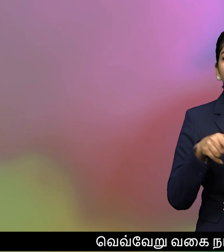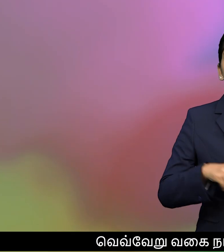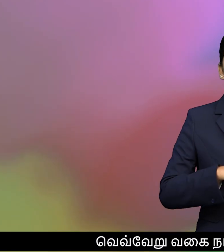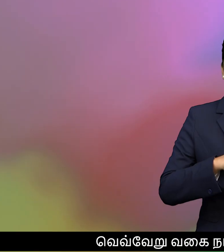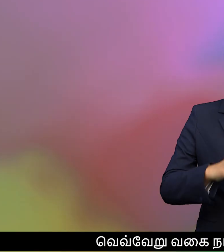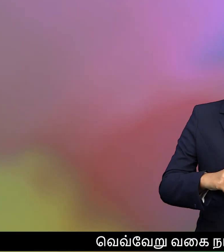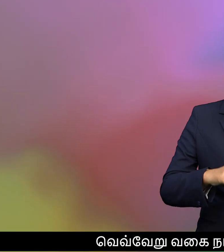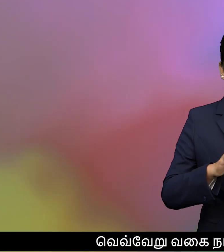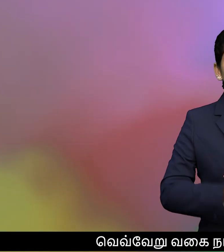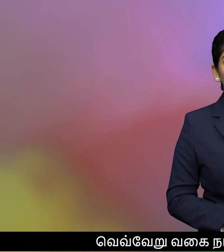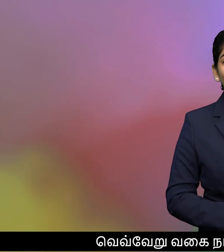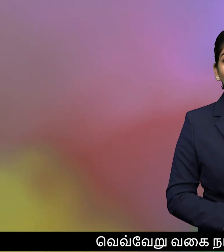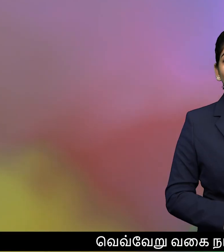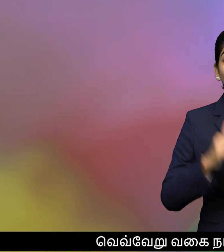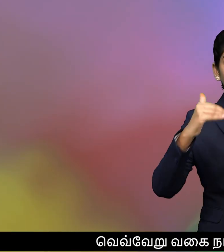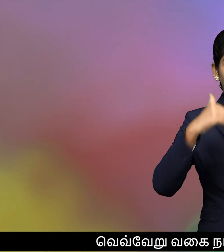வெவ்வேறு வகை நபர்களின் வளர்ச்சி இலக்குகள்.